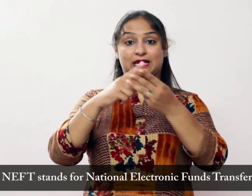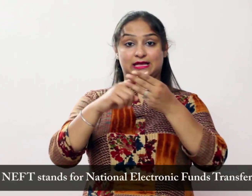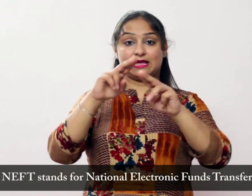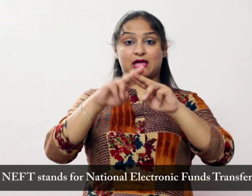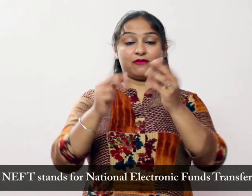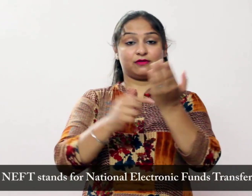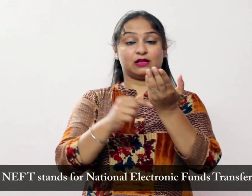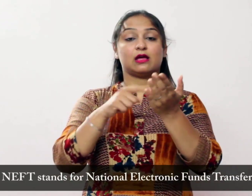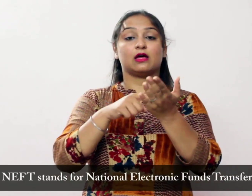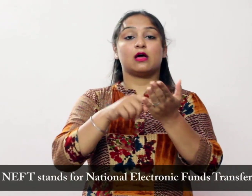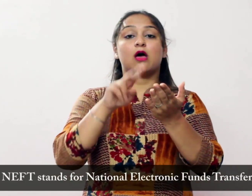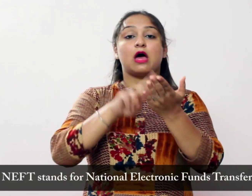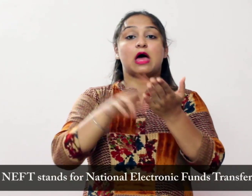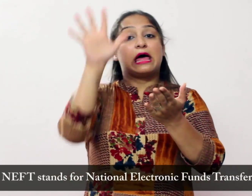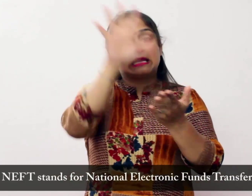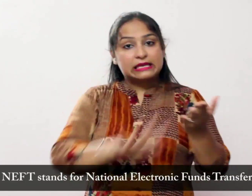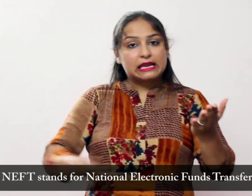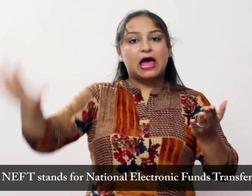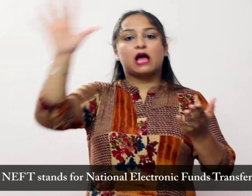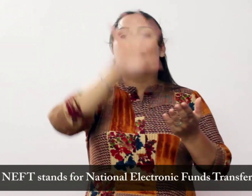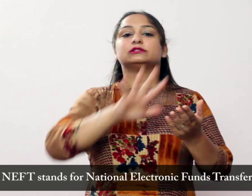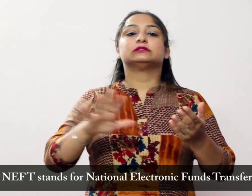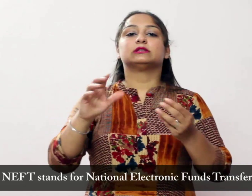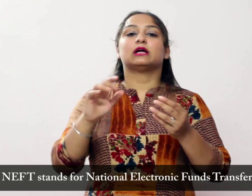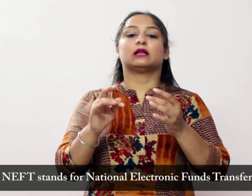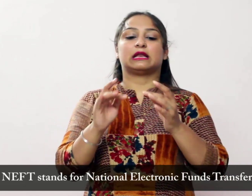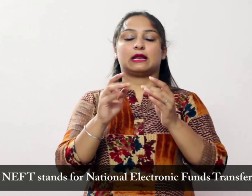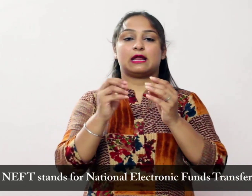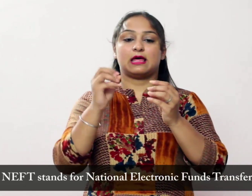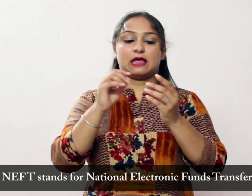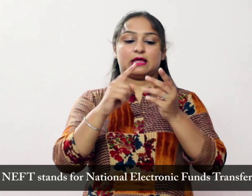NEFT का मतलब नेशनल इलेक्ट्रॉनिक फंड ट्रांसफर है।